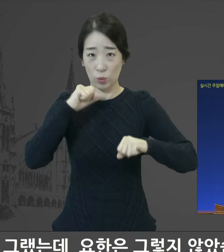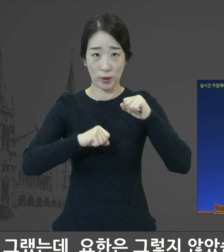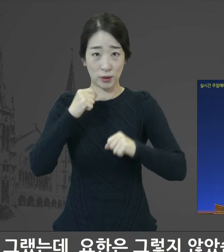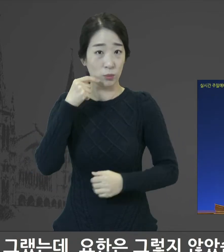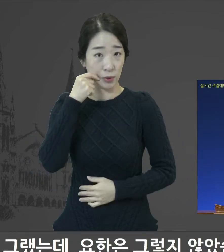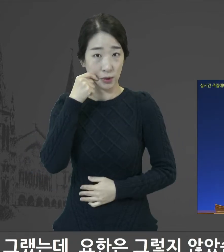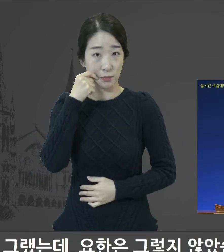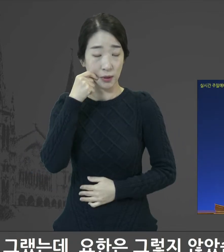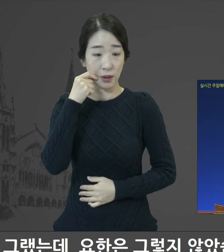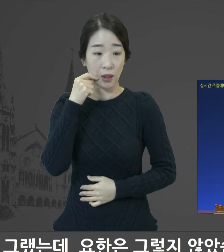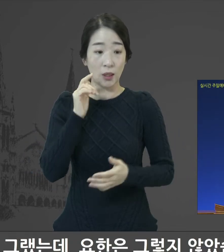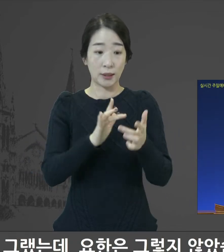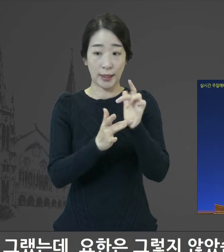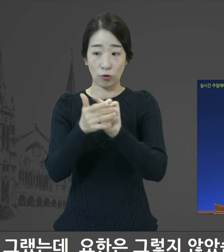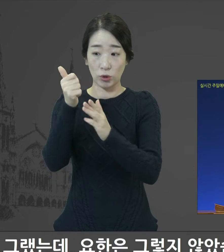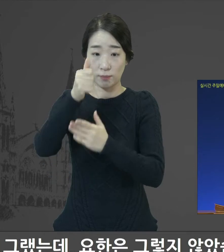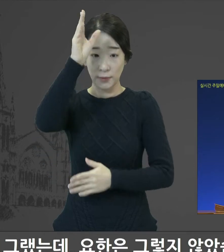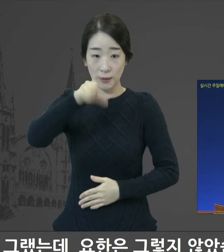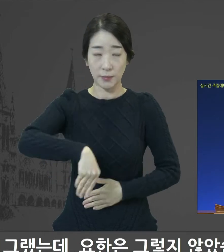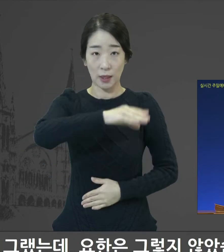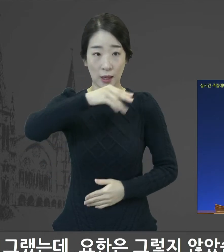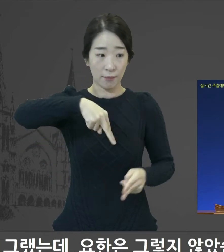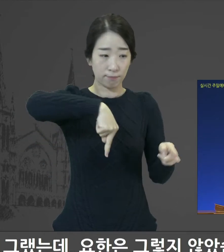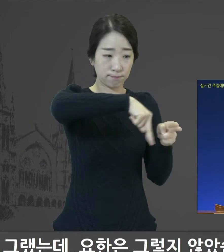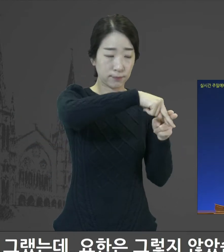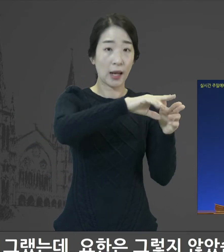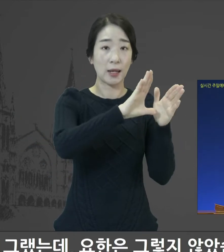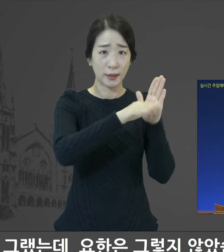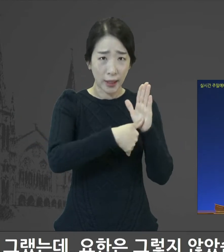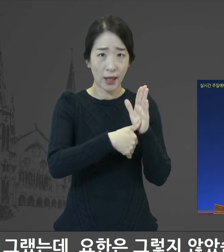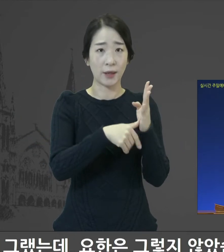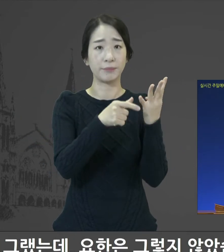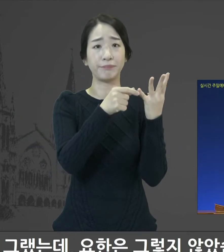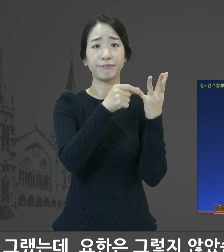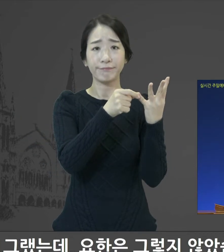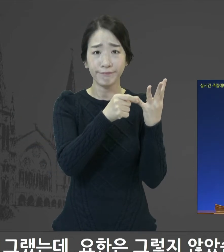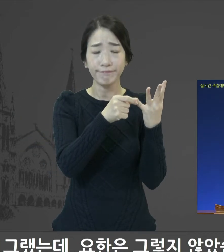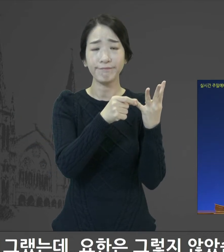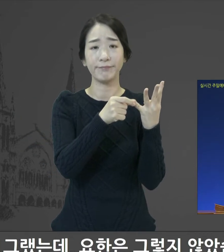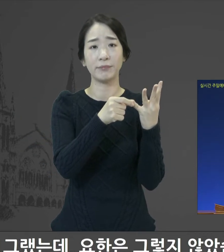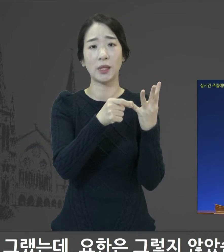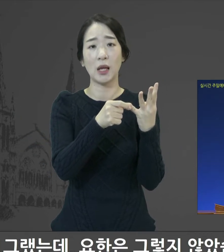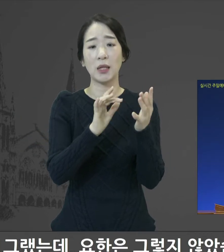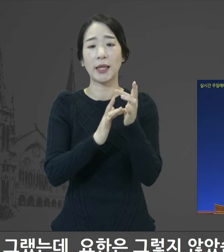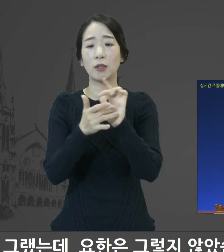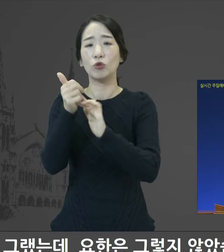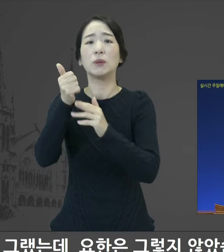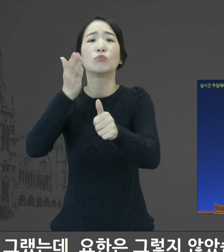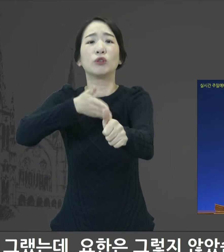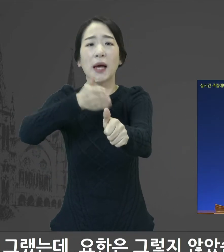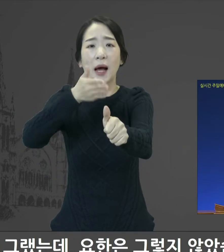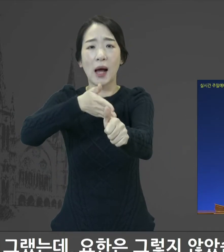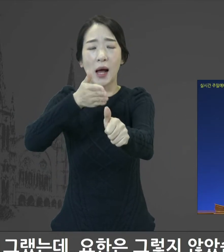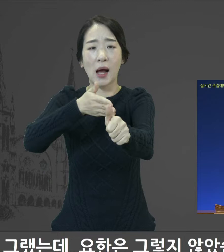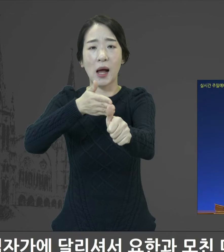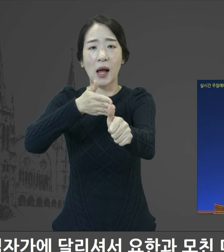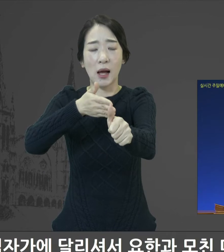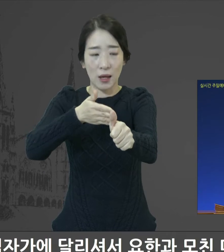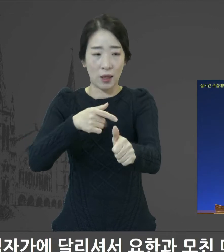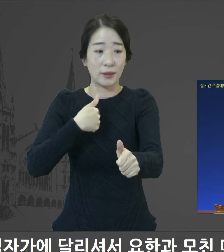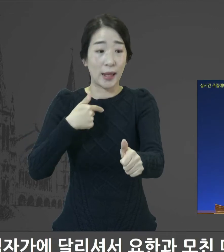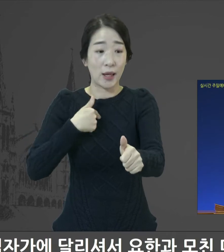십자가에 달리셔서 요한과 모친 마리아를 두고 요한에게 내 어머니라 그러셨습니다.